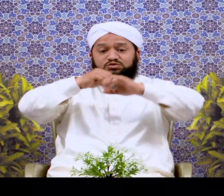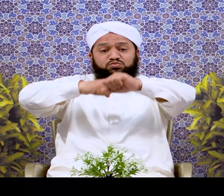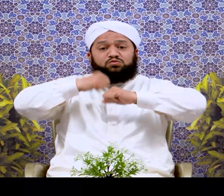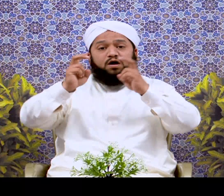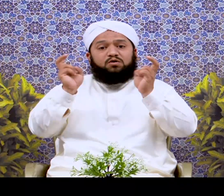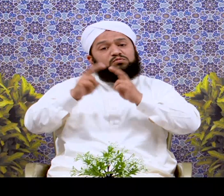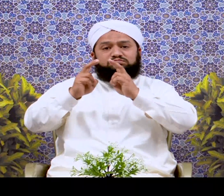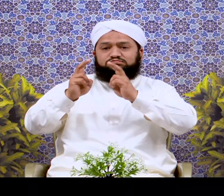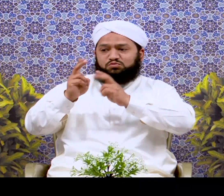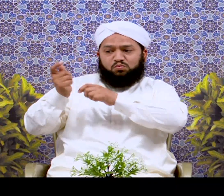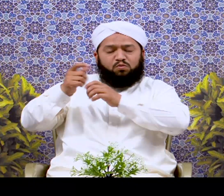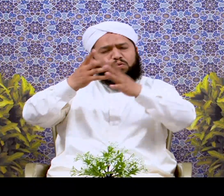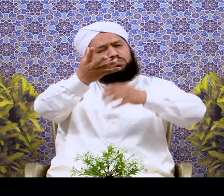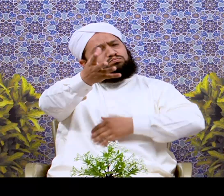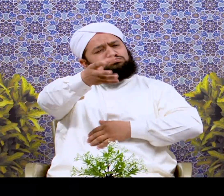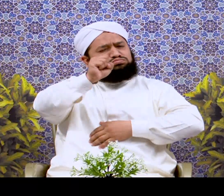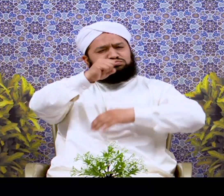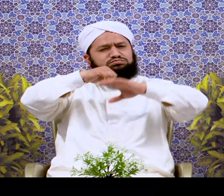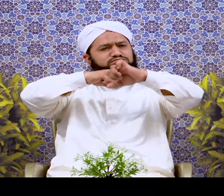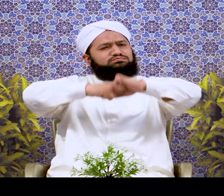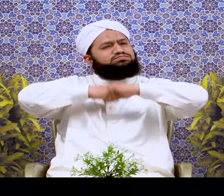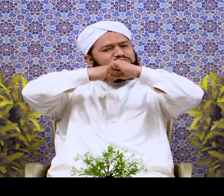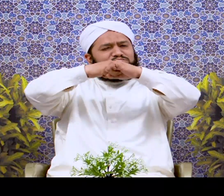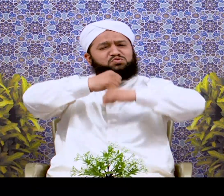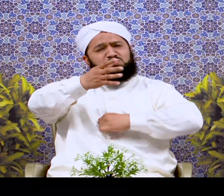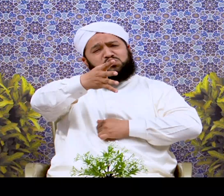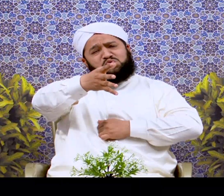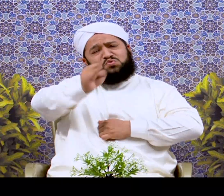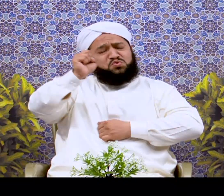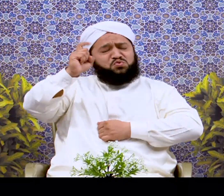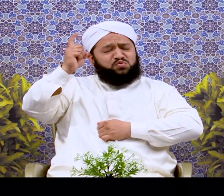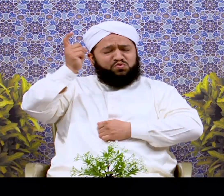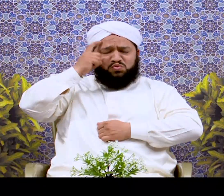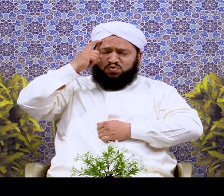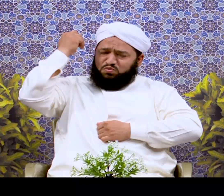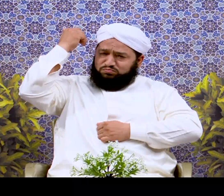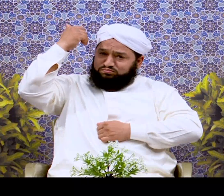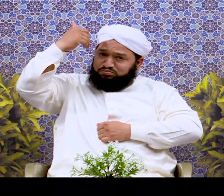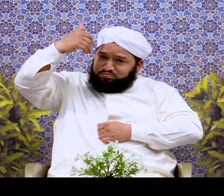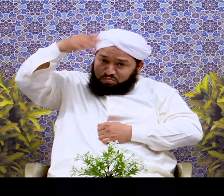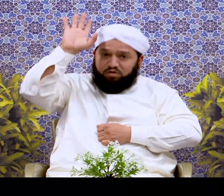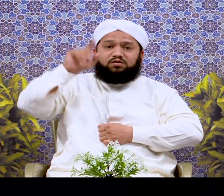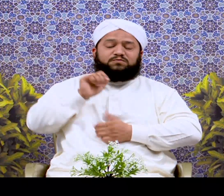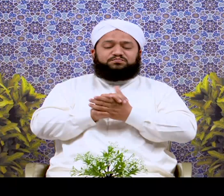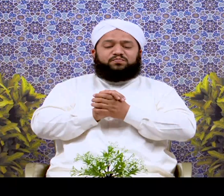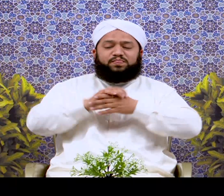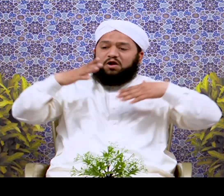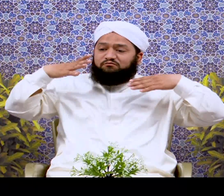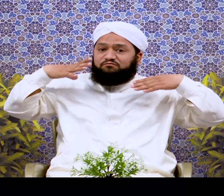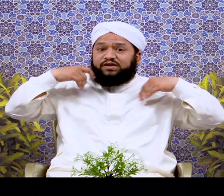براق انتہائی تیز رفتار تھا، اور اس کی تیز رفتاری عقل سے باہر ہے۔ حضرت جبریل امین علیہ السلام نے